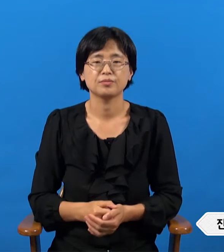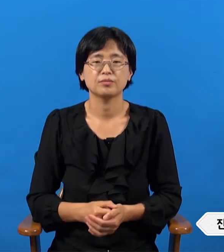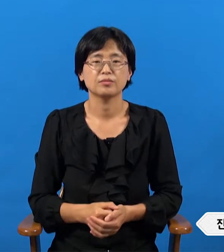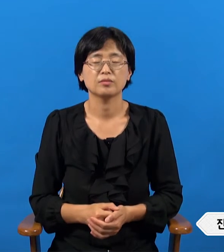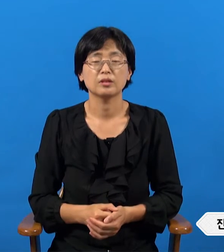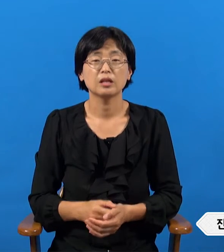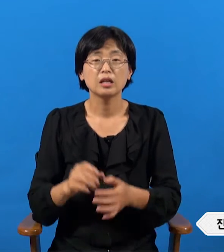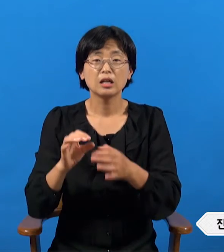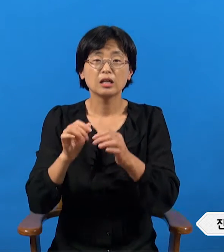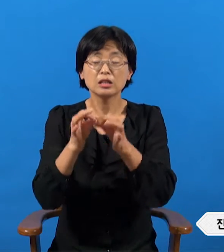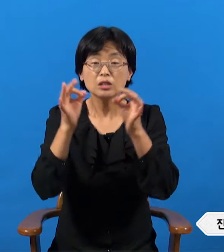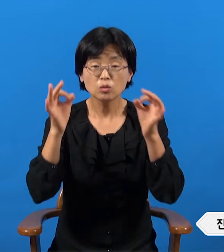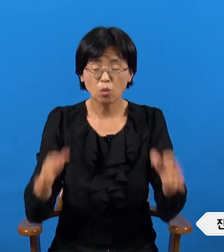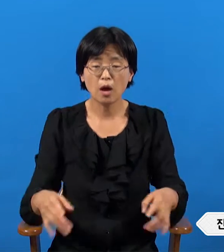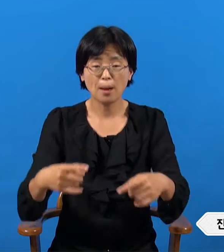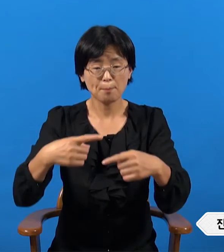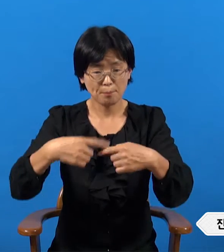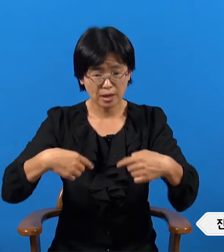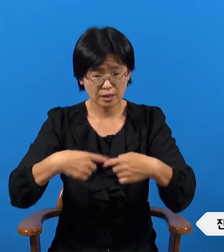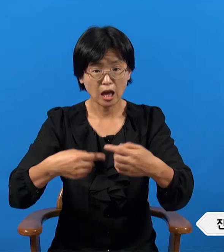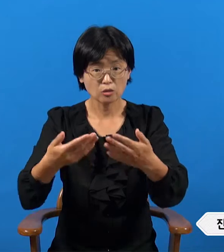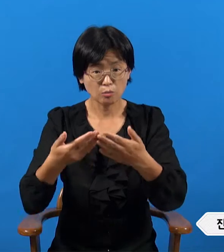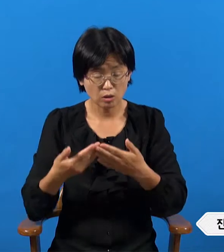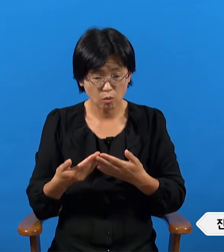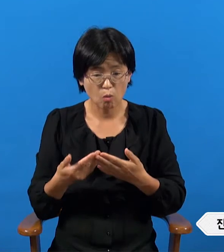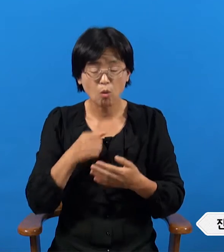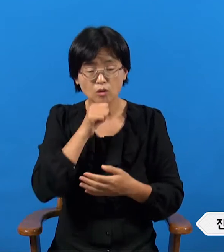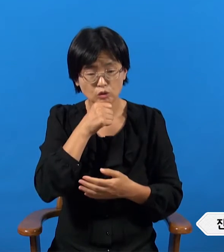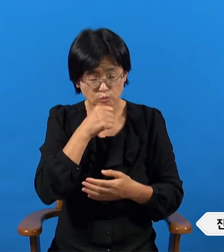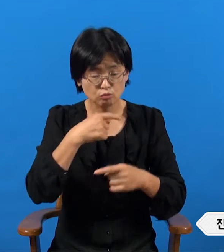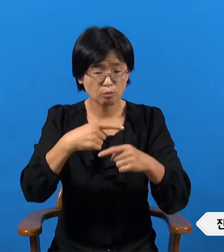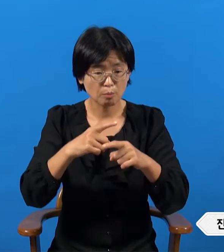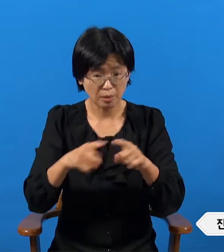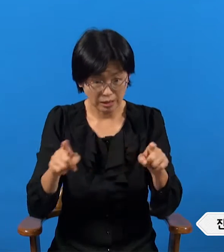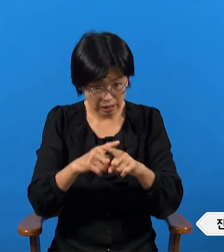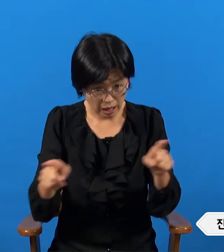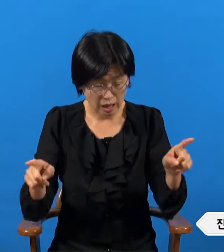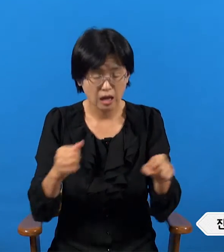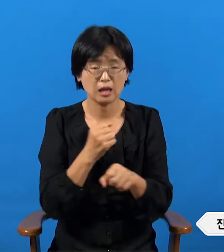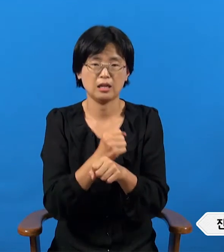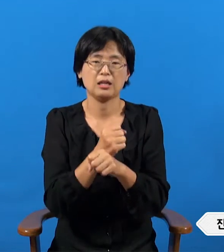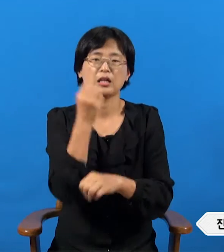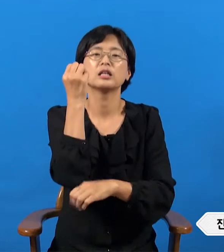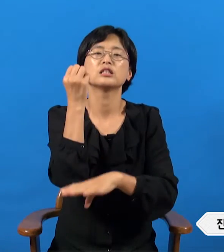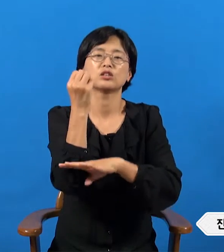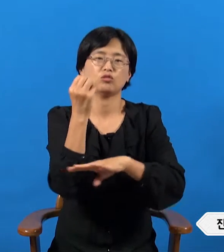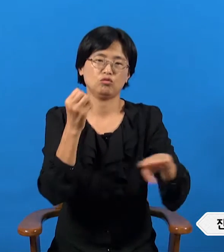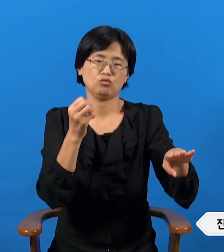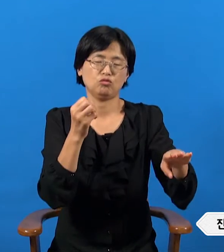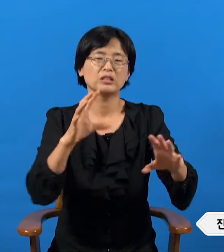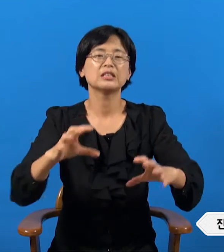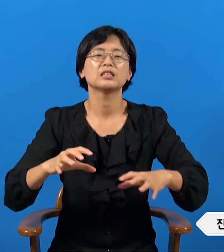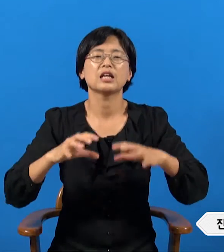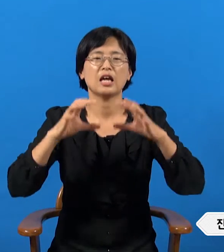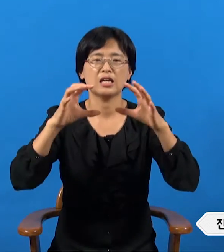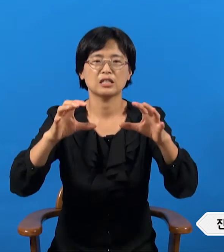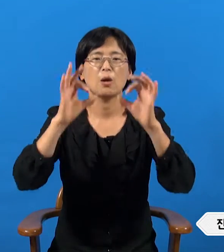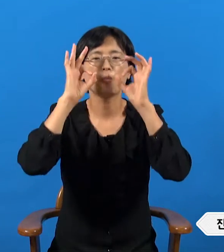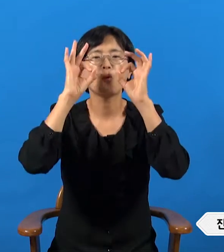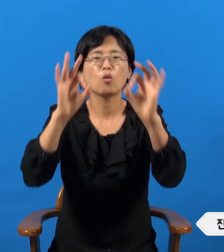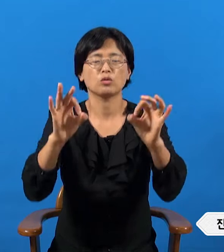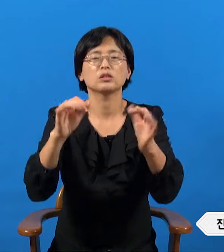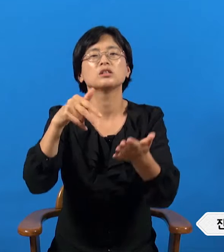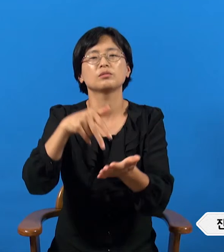그것 때문에 우리가 판단을 받았고 우리도 그것을 가지고 다른 사람들을 판단하는 판단의 기준,